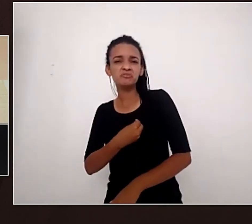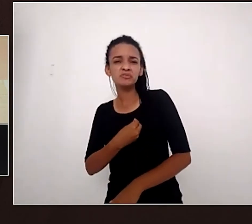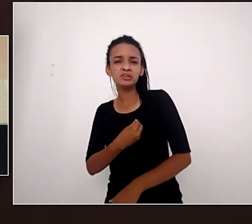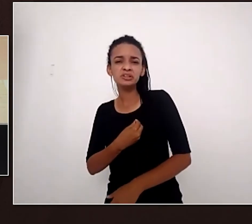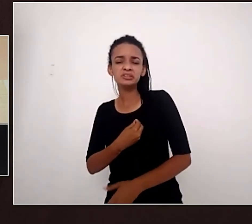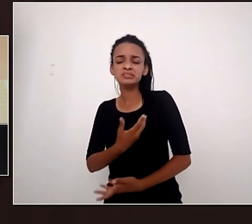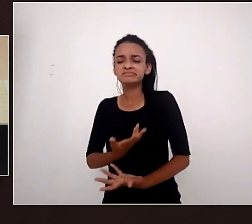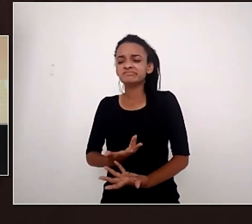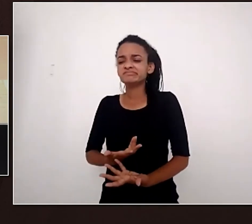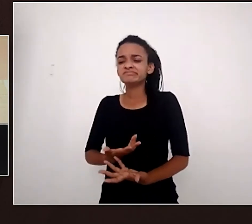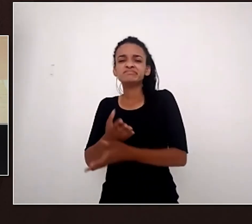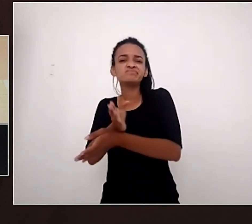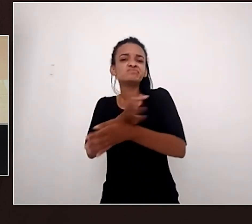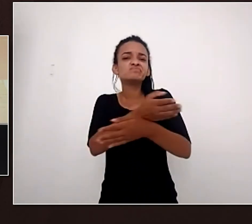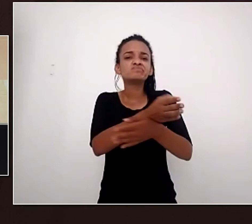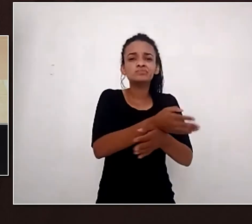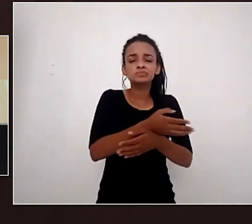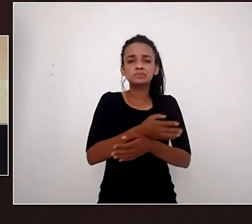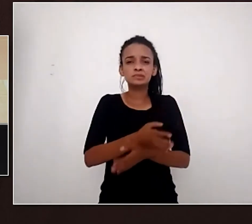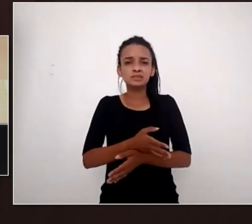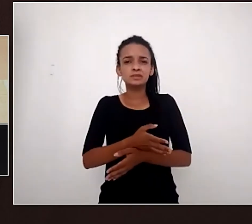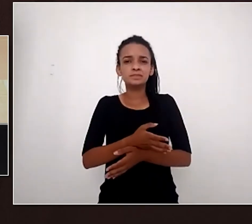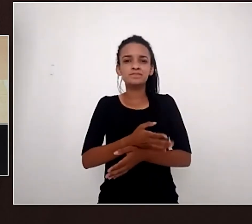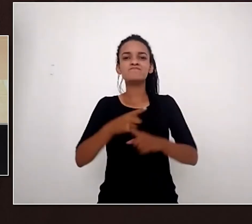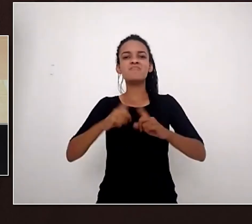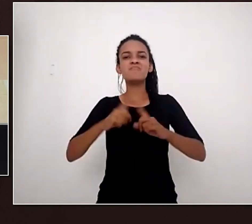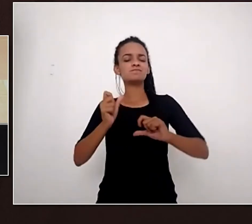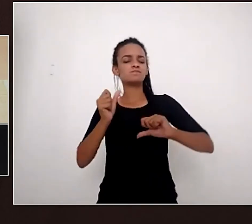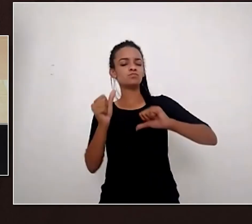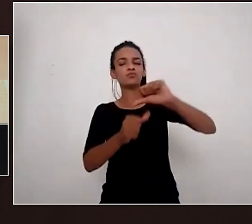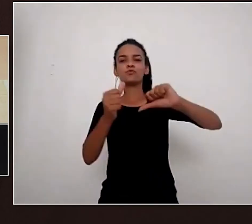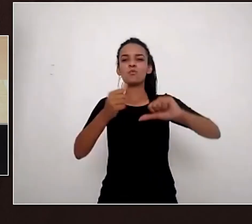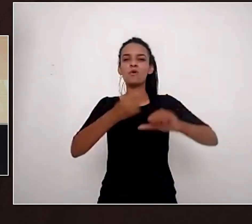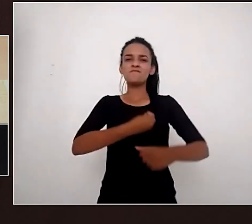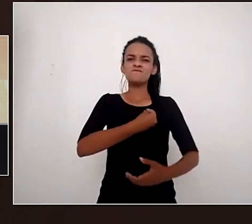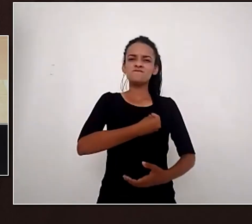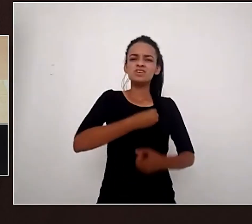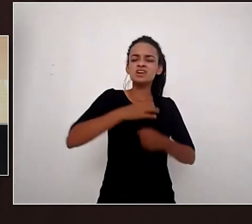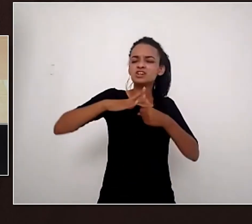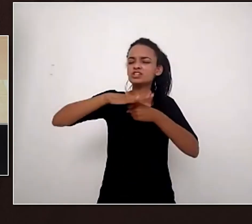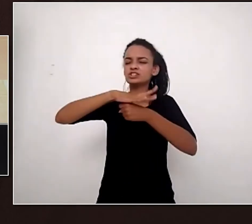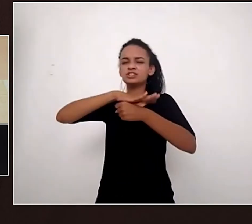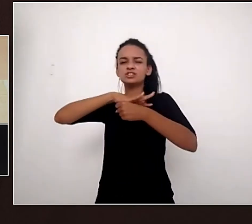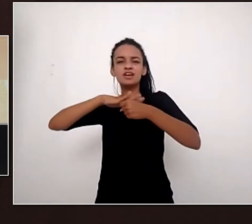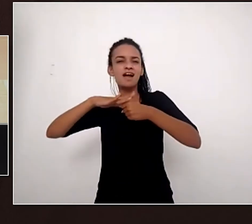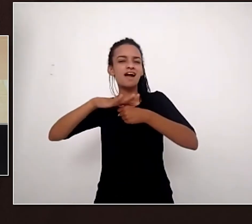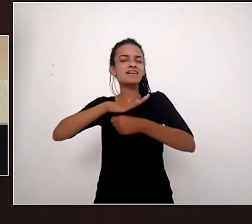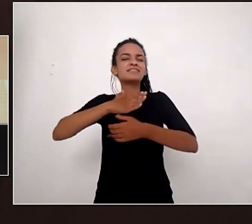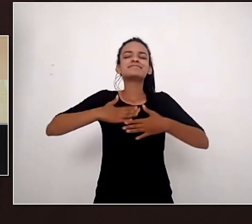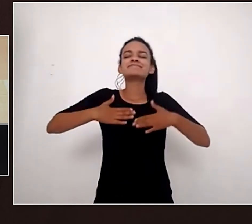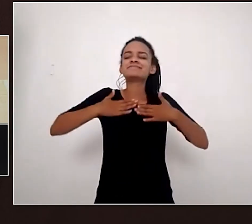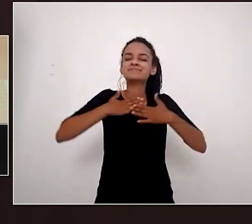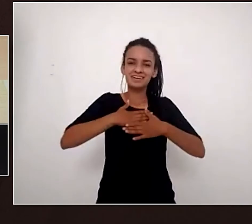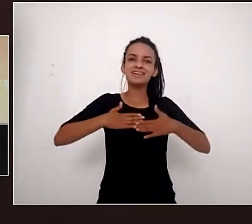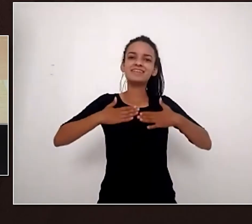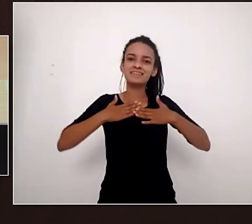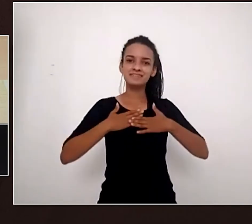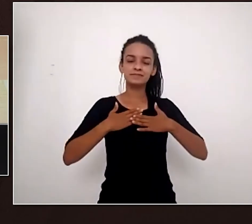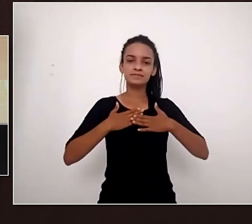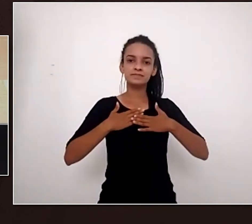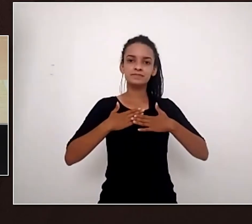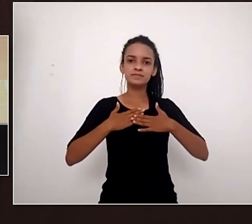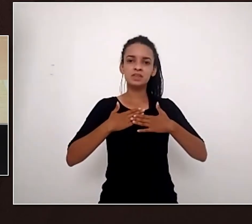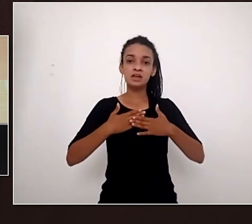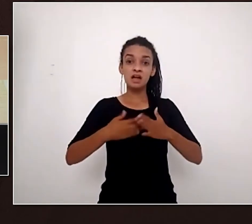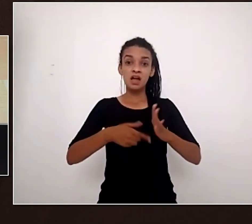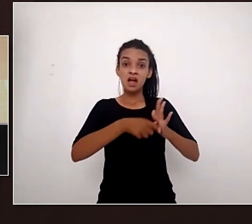cheia de significado e satisfação. Isso atraía outros. Mudava de uma vida de ódio para o